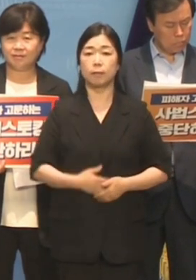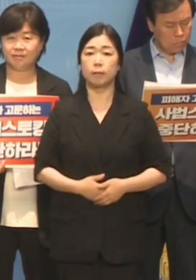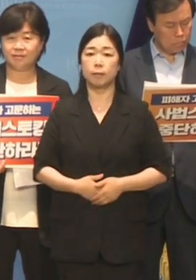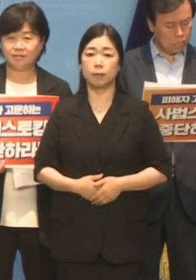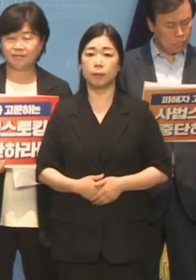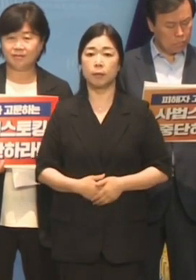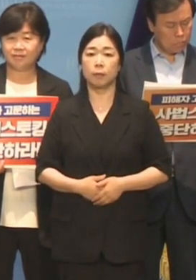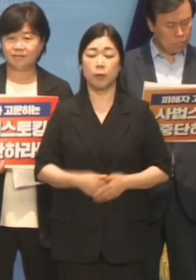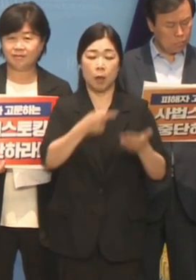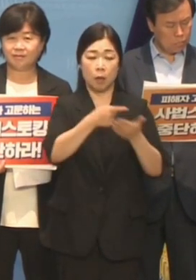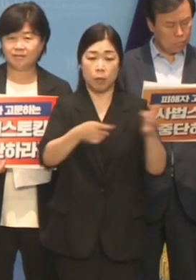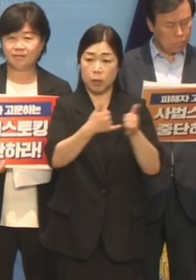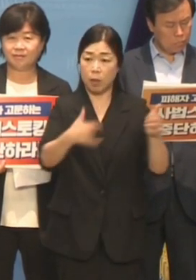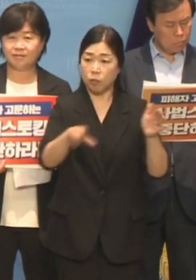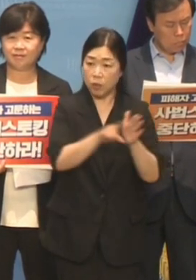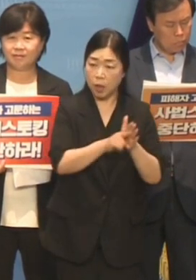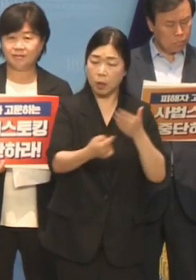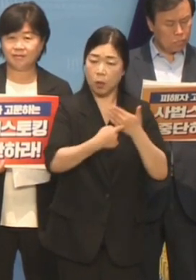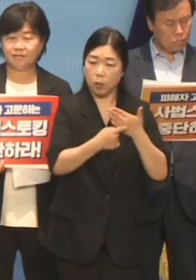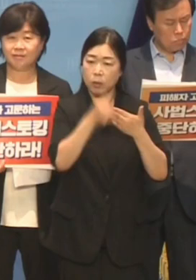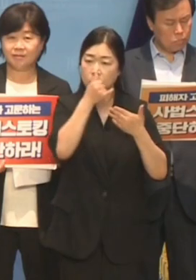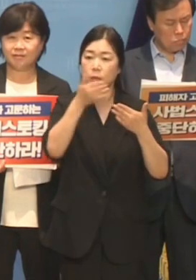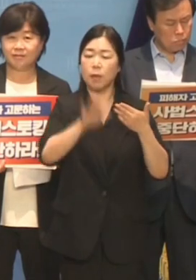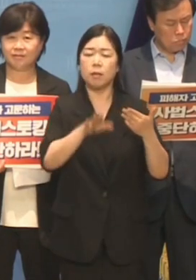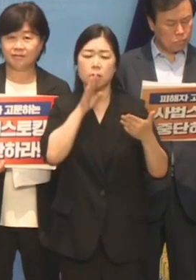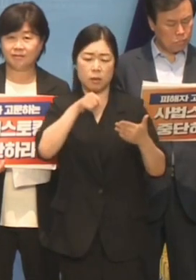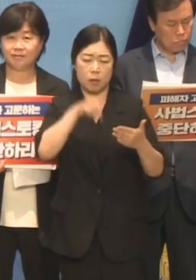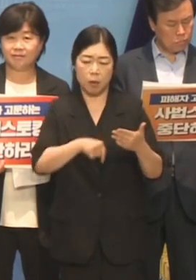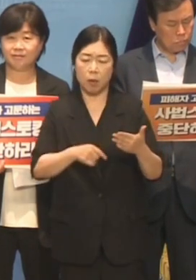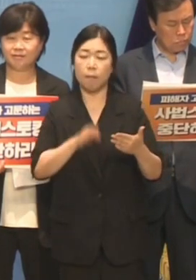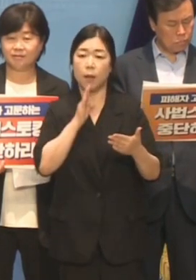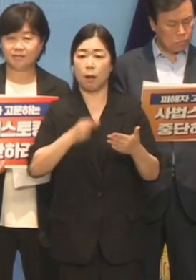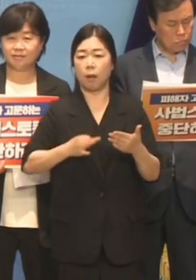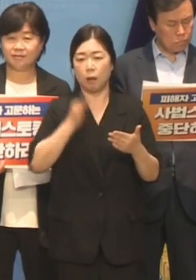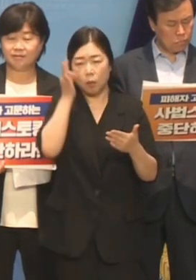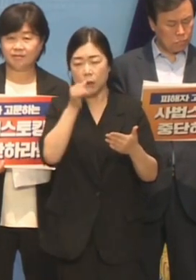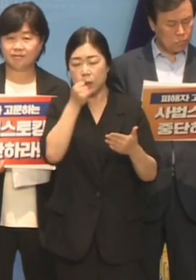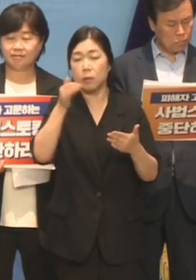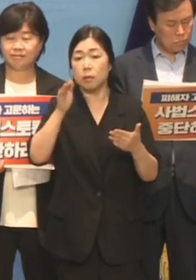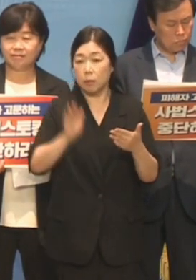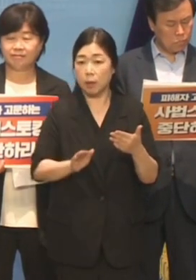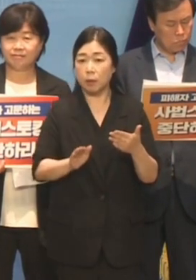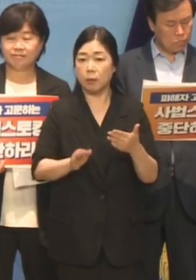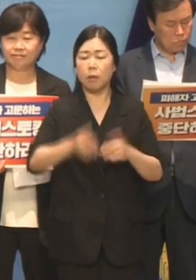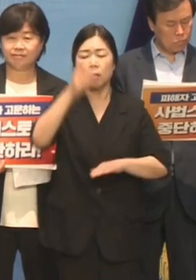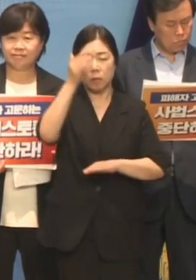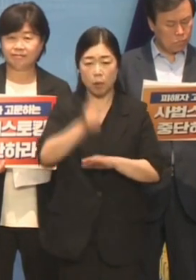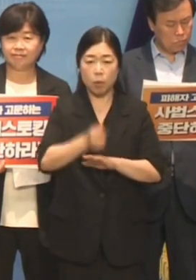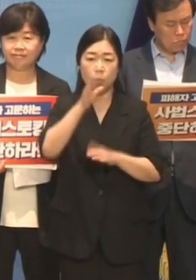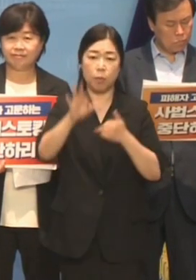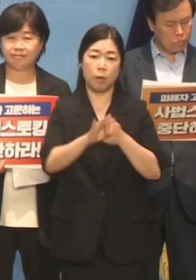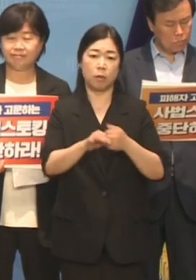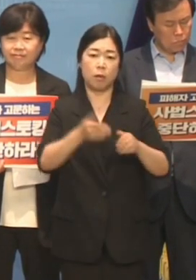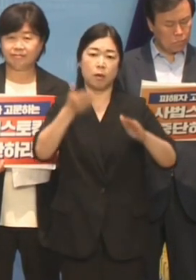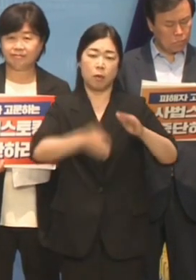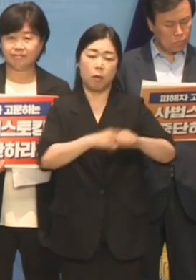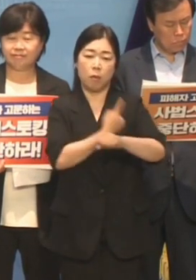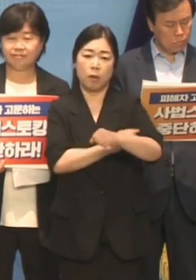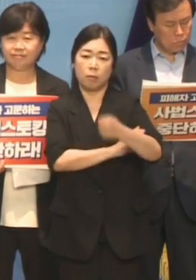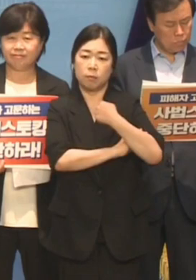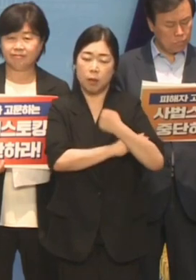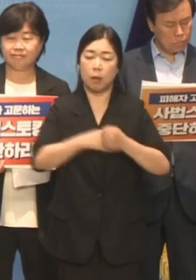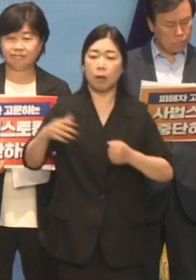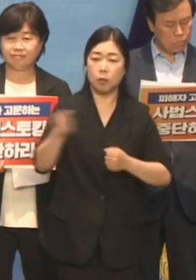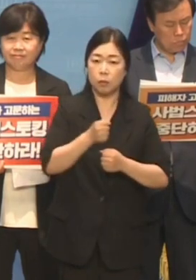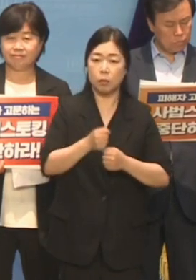했습니다. 피해자를 위하는 척 진정성을 운운하며 포장하고 있지만 결국 공권력과